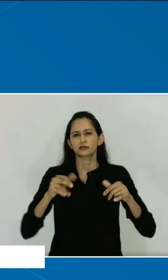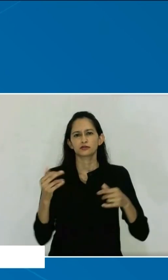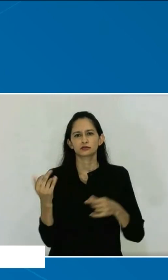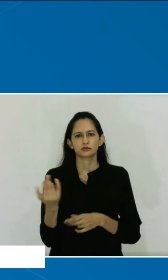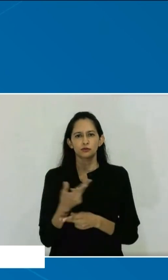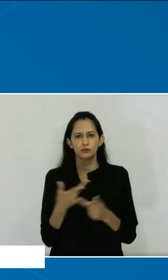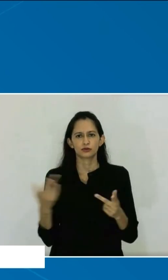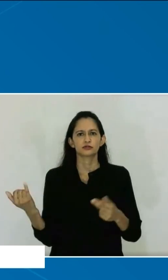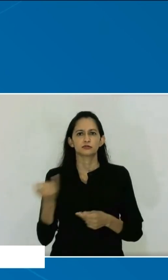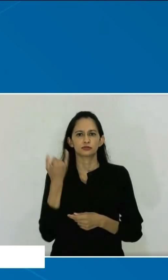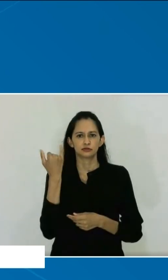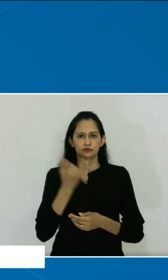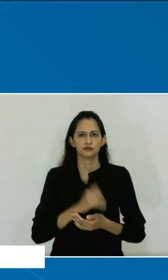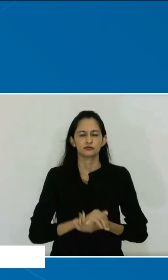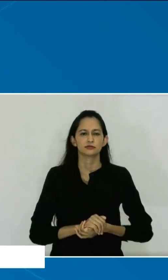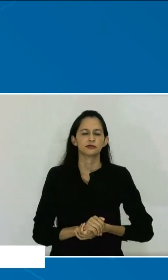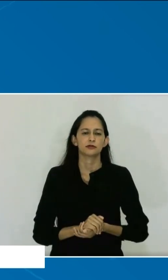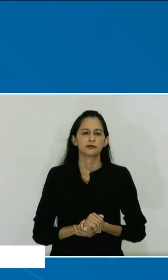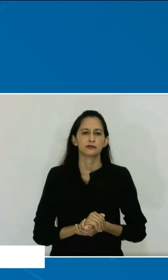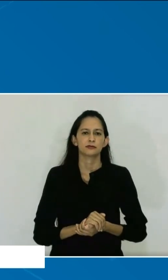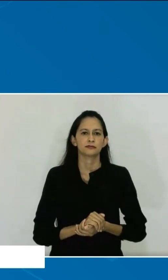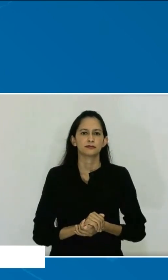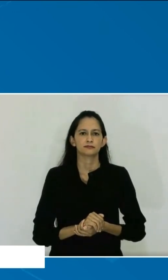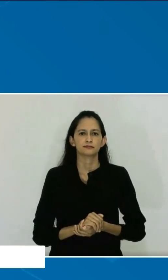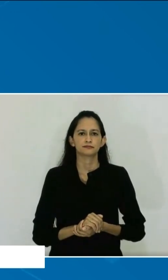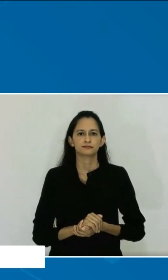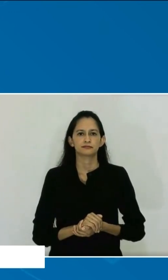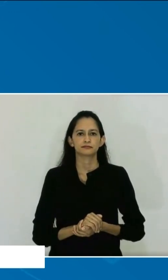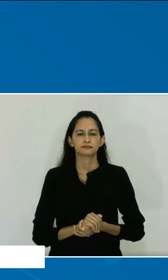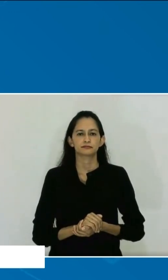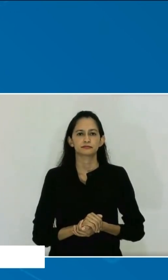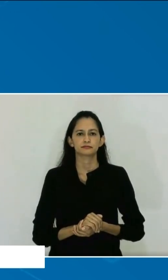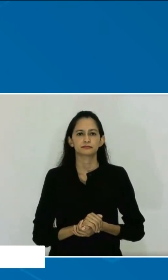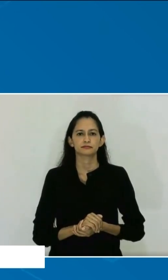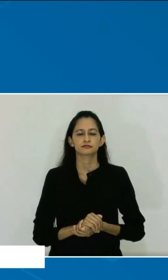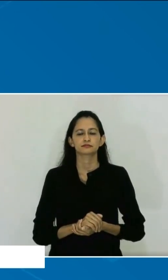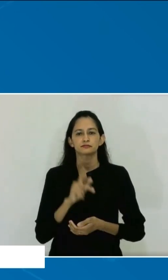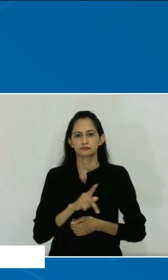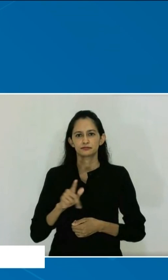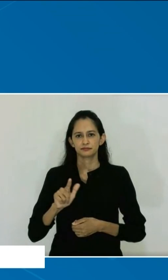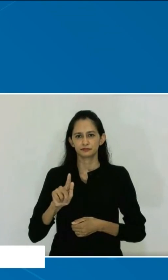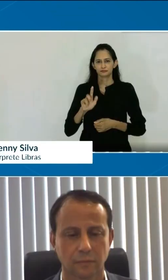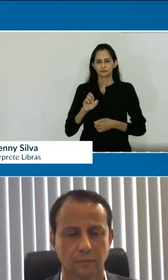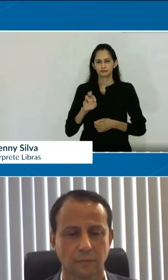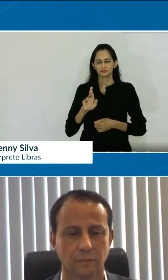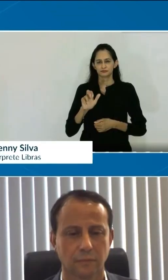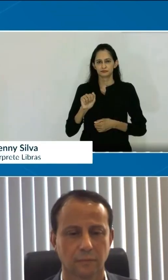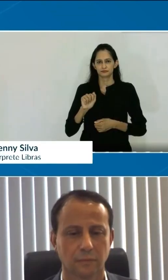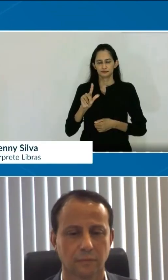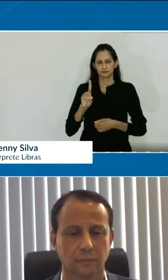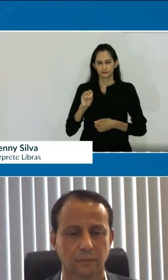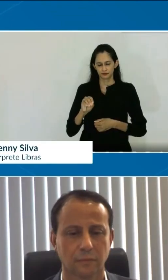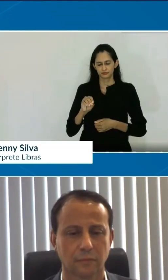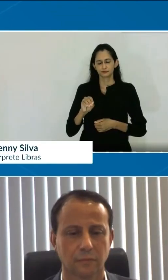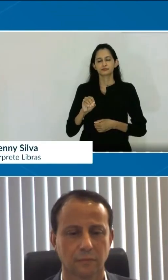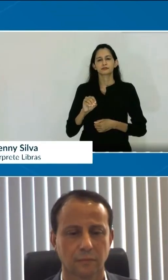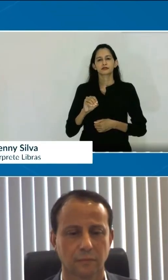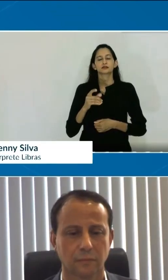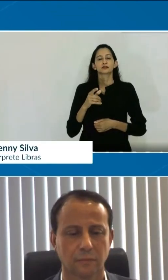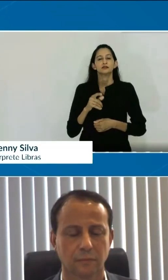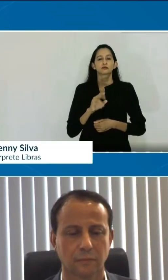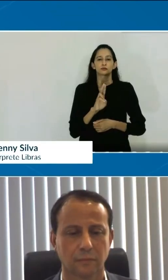na pauta de hoje, né? Bom, e professor Geraldo, pensando aí na Federal de Roraima, qual que